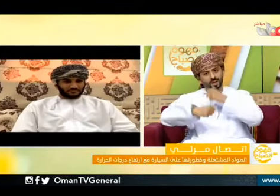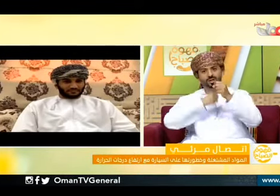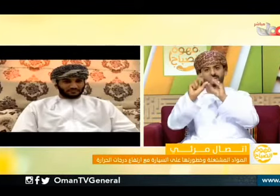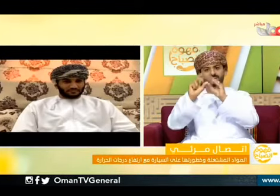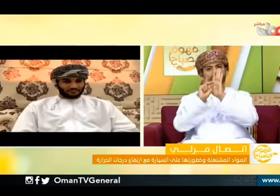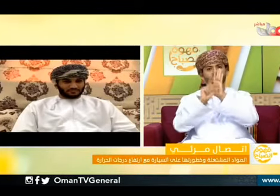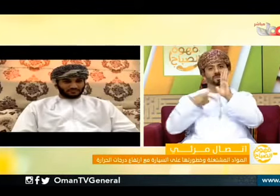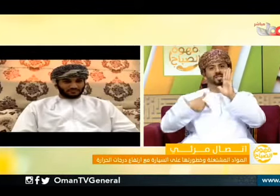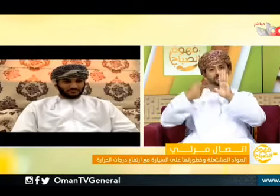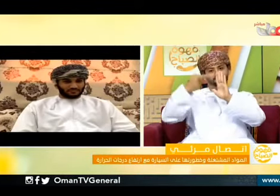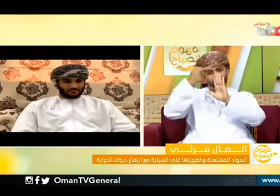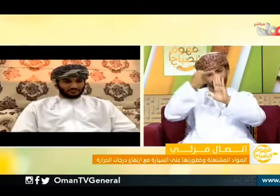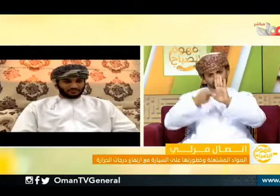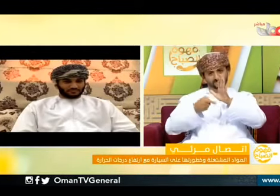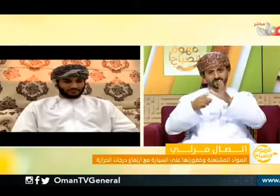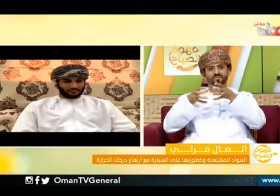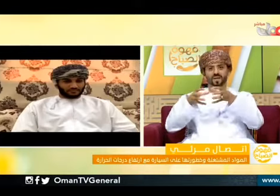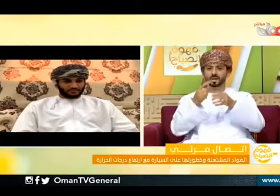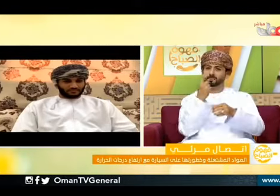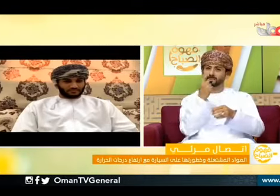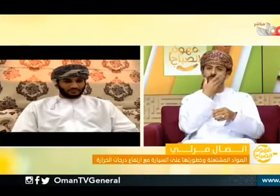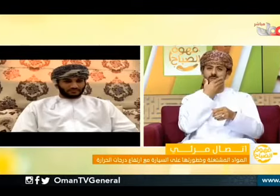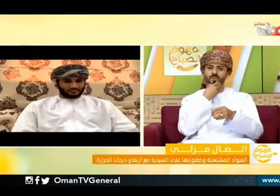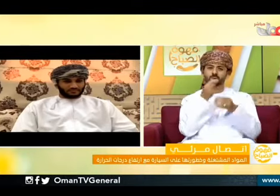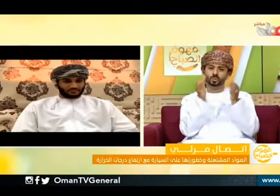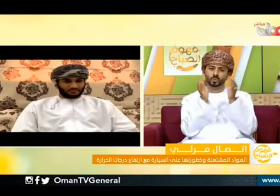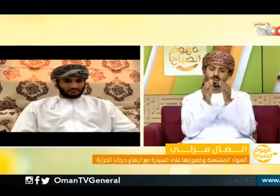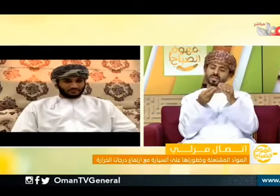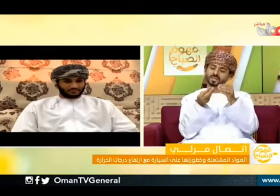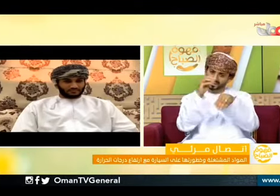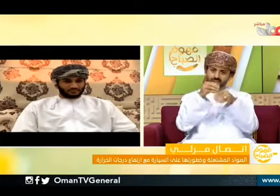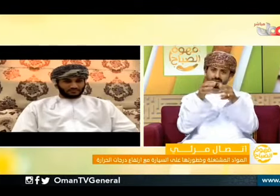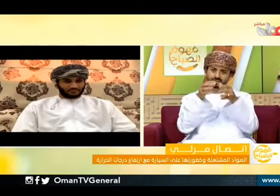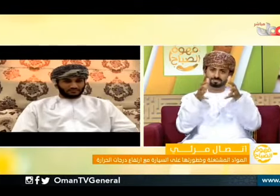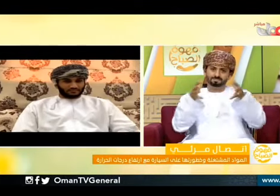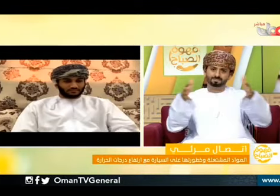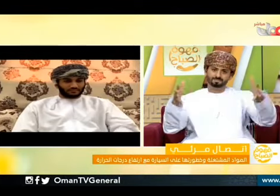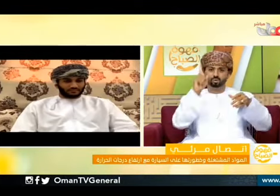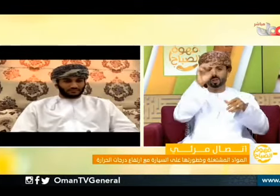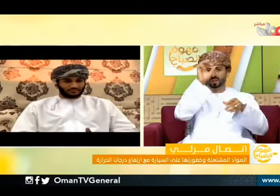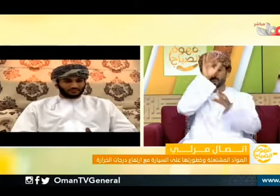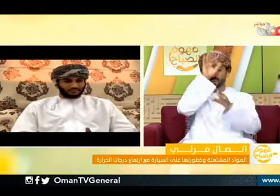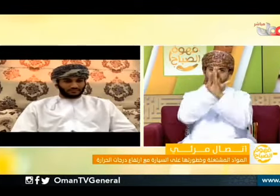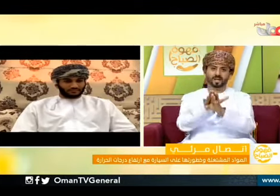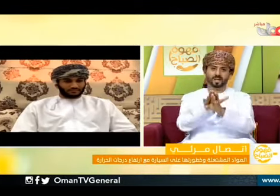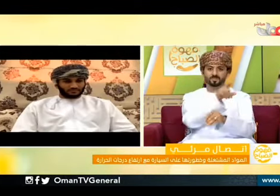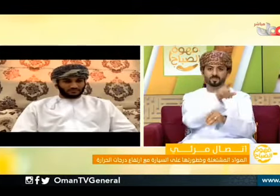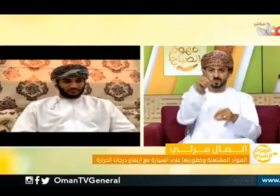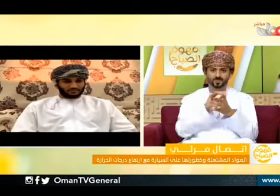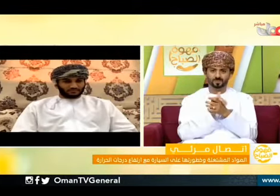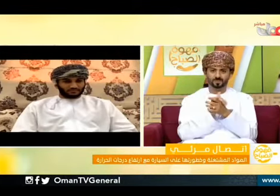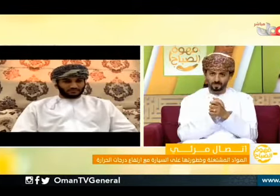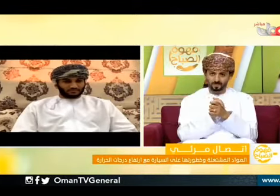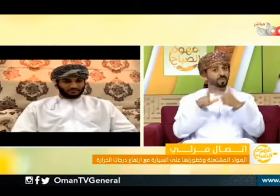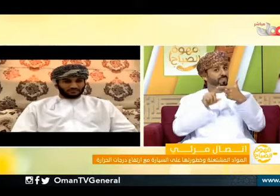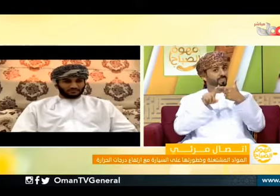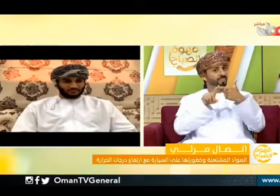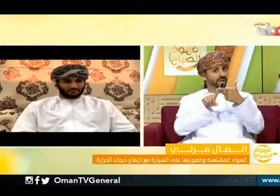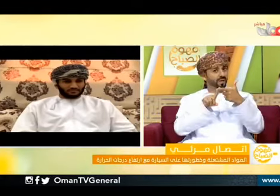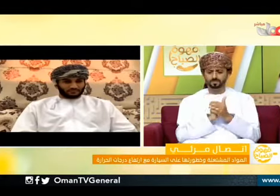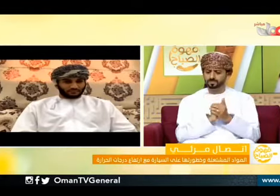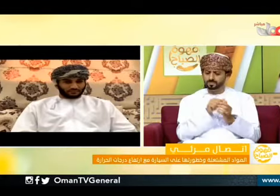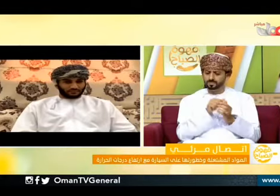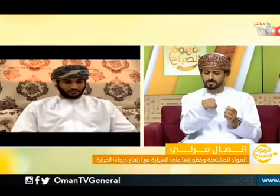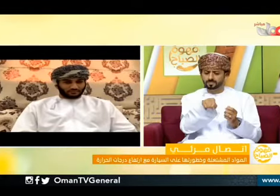بتعاونها مع الجمعية العمانية ذوي الإعاقة السمعية في تنظيم برامج ودورات وايضا كثير من التوعية والدعم